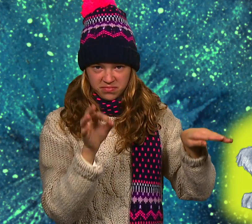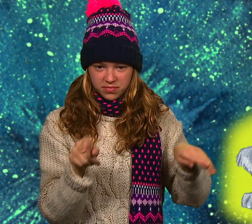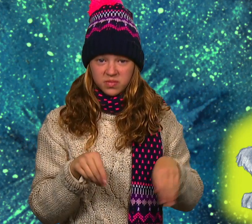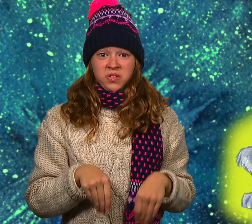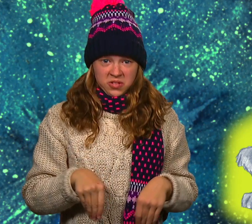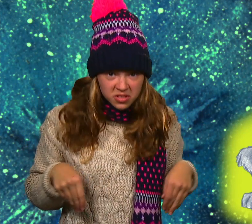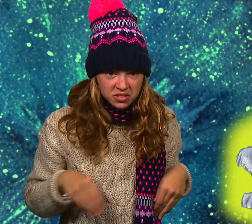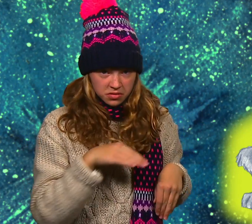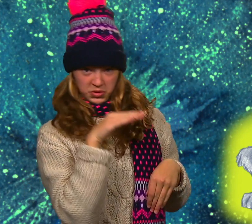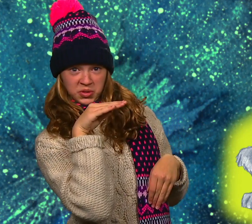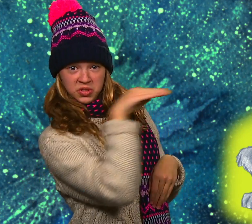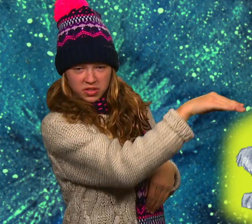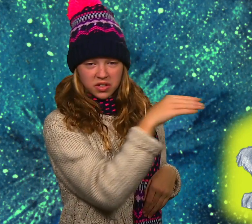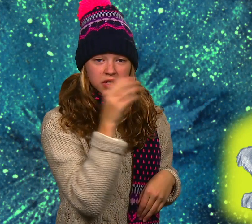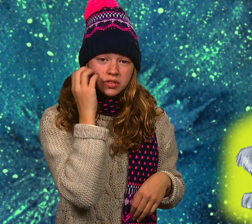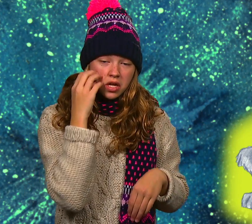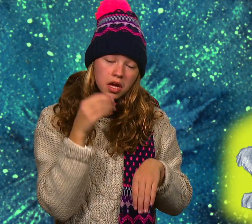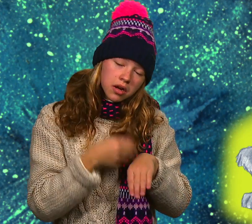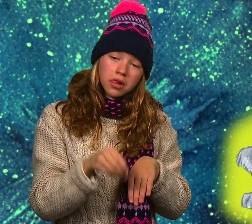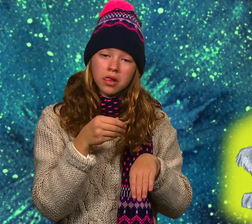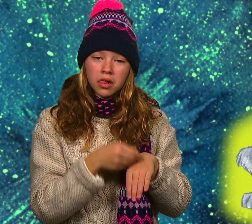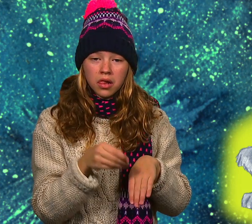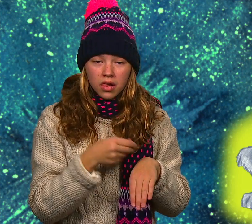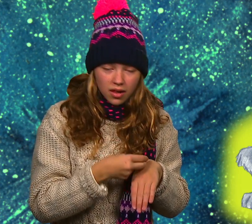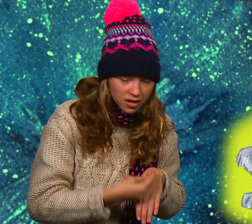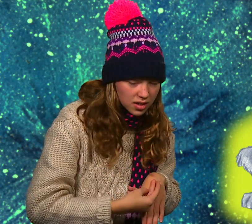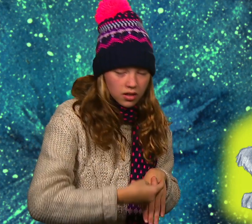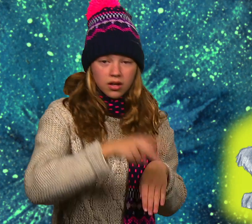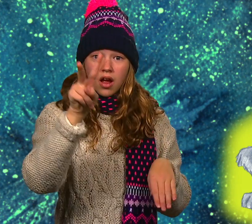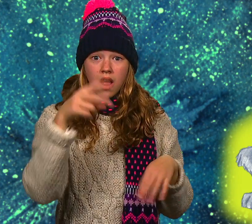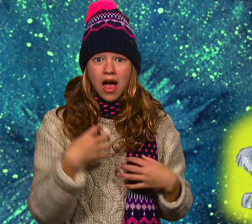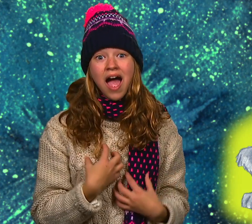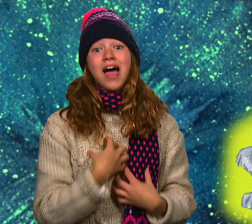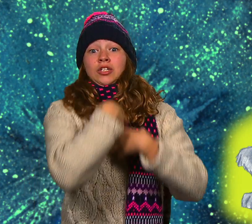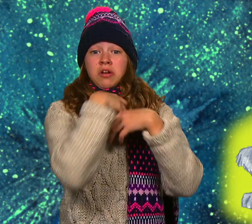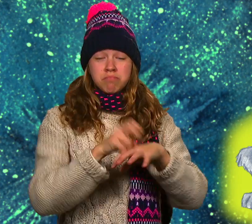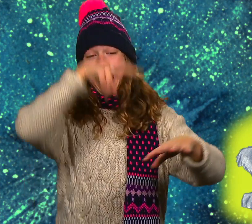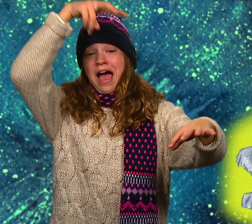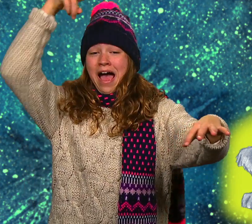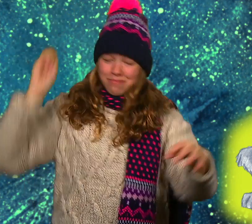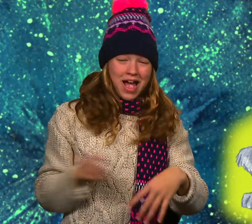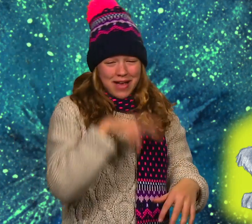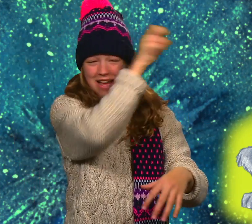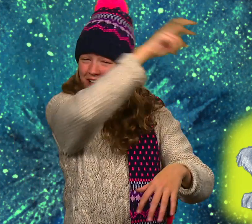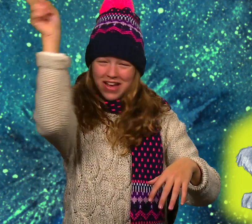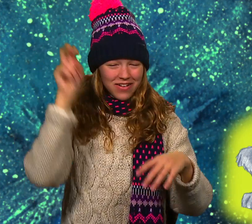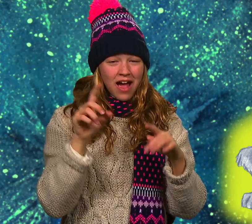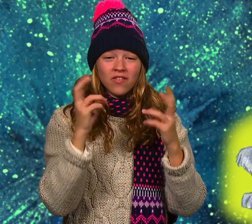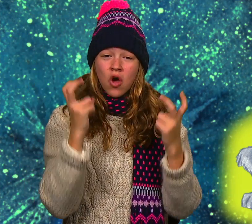Schlafzimmer. Da kommt ihm eine Idee. Er lenkt das Auto Richtung Soja, die immer noch ganz